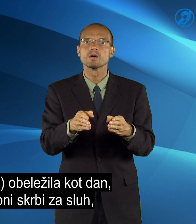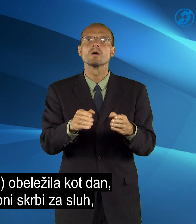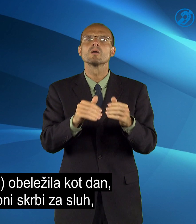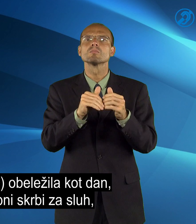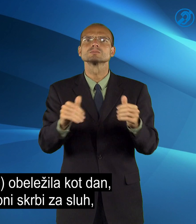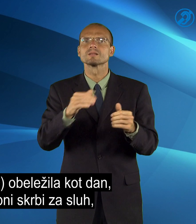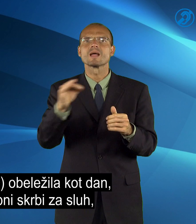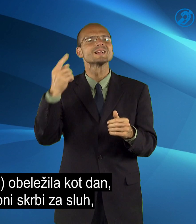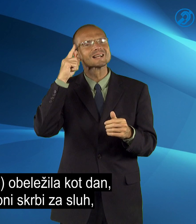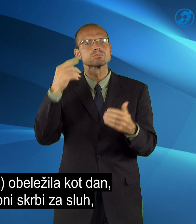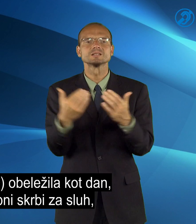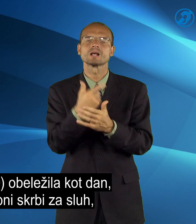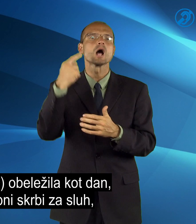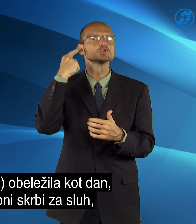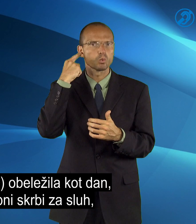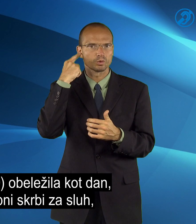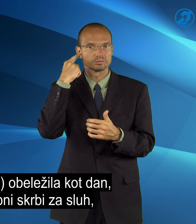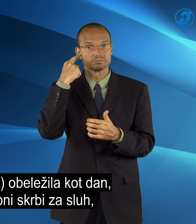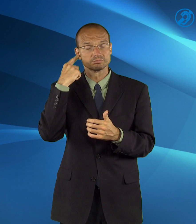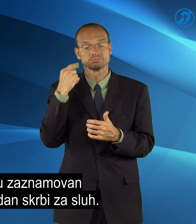svetu zaznamovan kot Mednarodni dan skrbi za sluh.